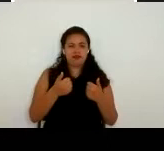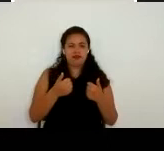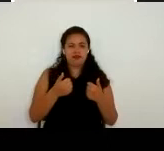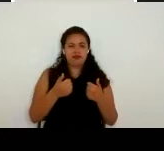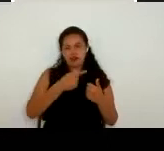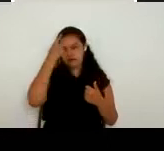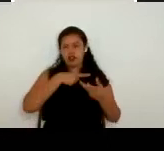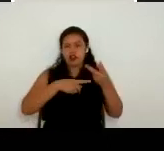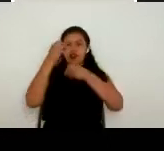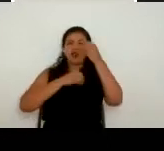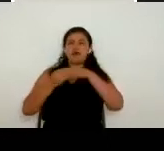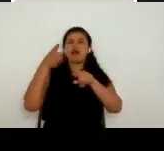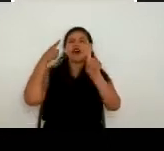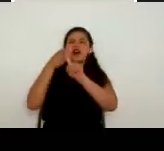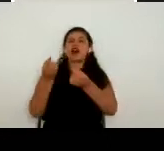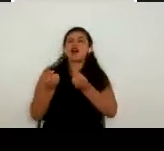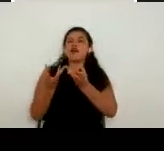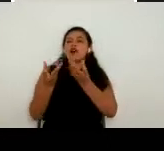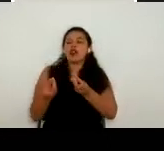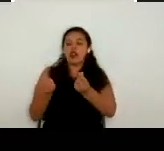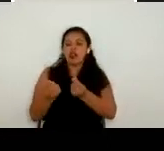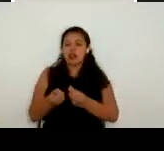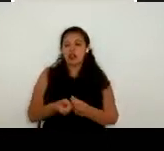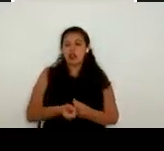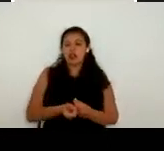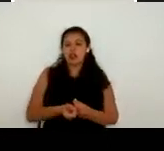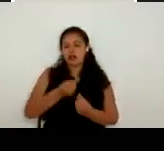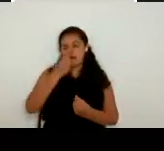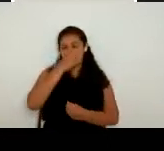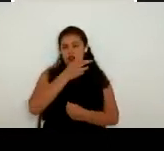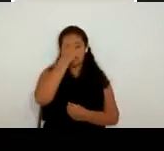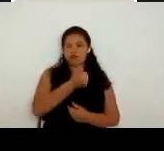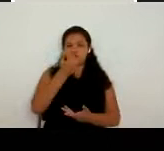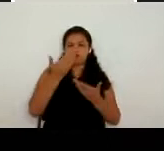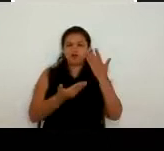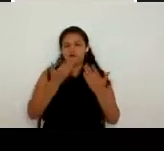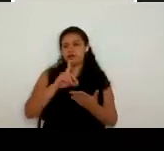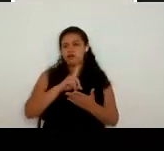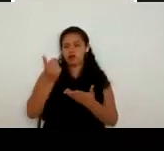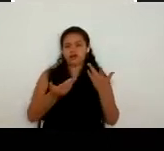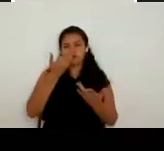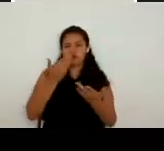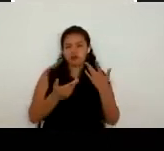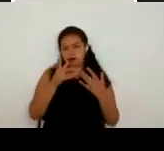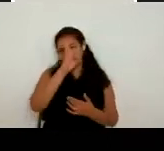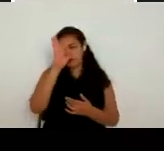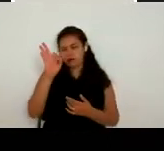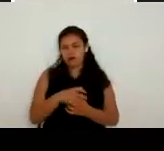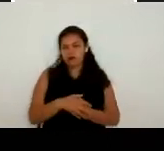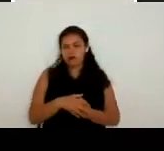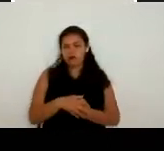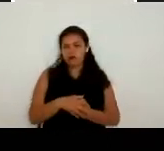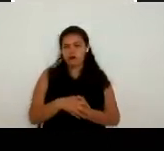alimentación para luego sacar una razón y proporción y calcular la relación porcentual entre lo